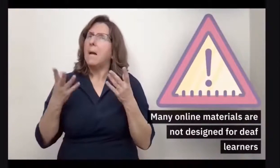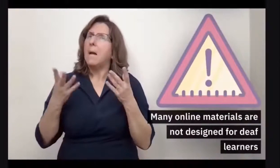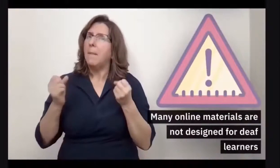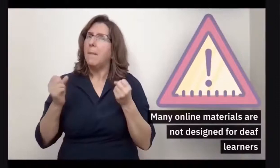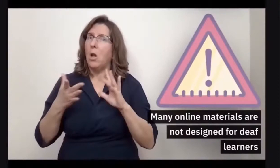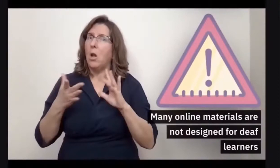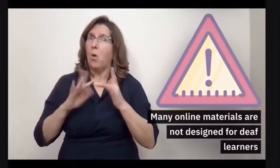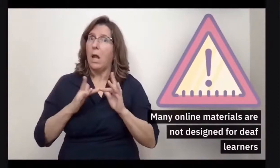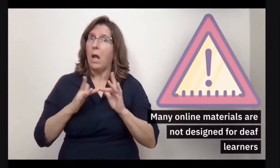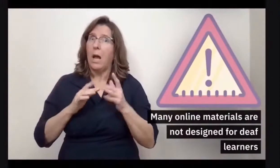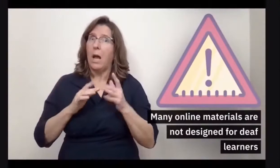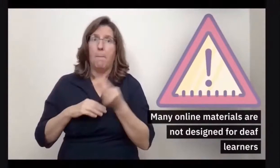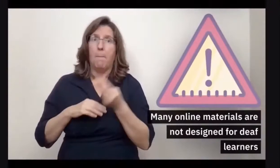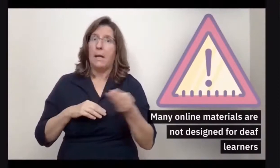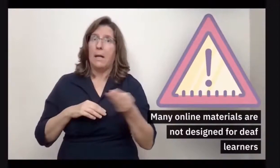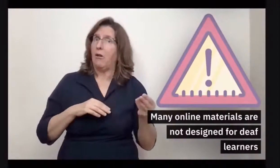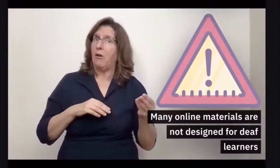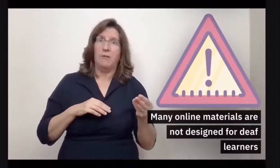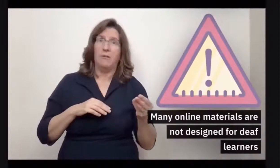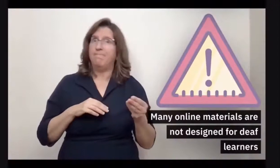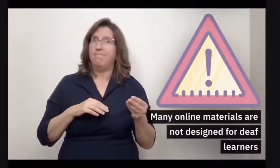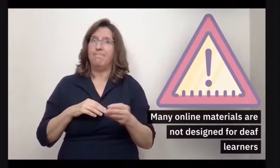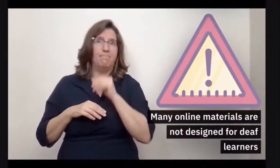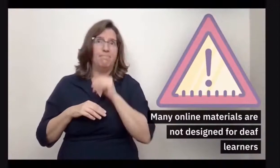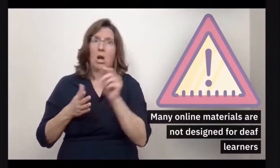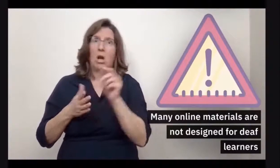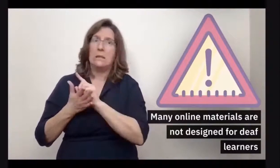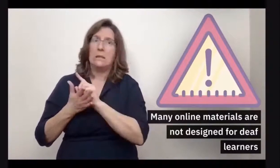El materiales de e-learning incluyen